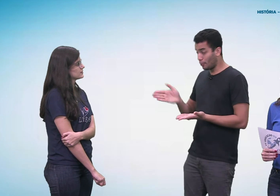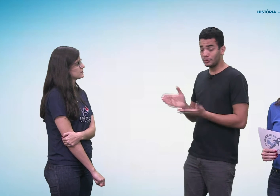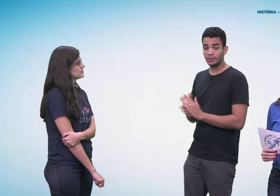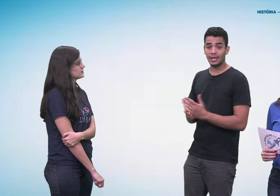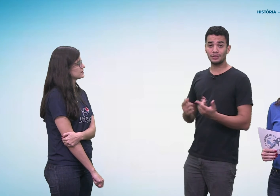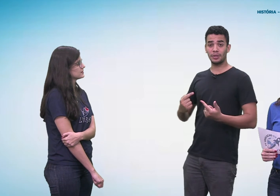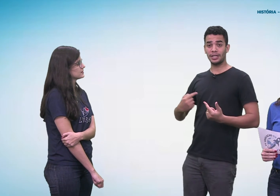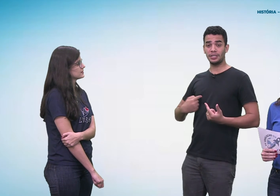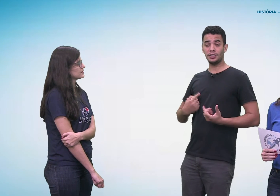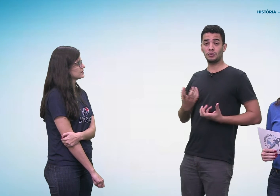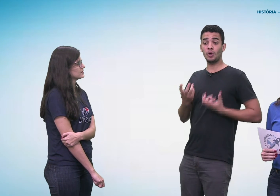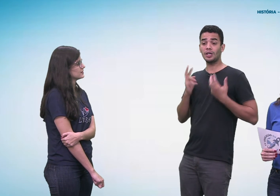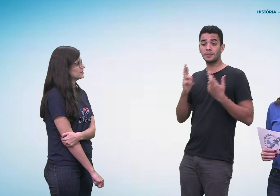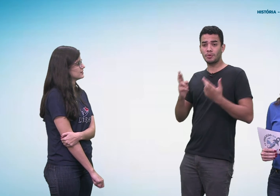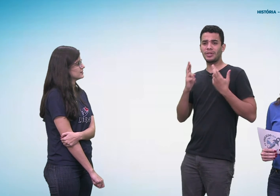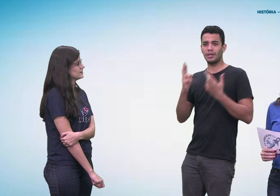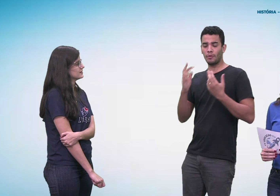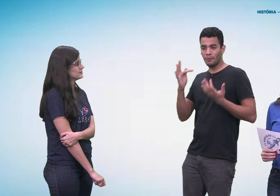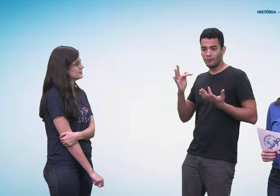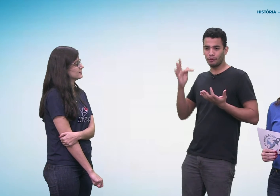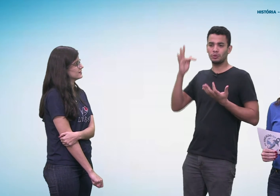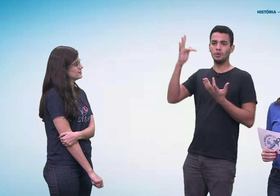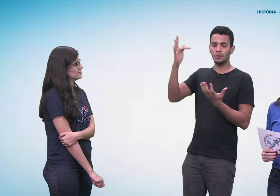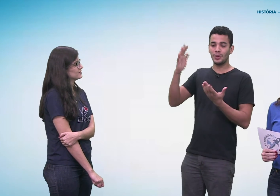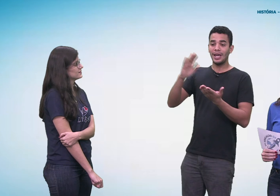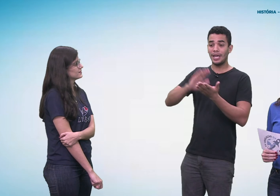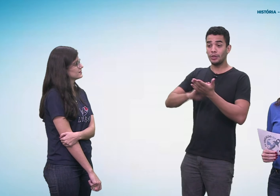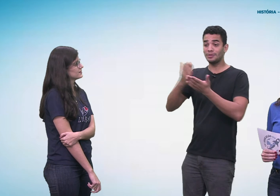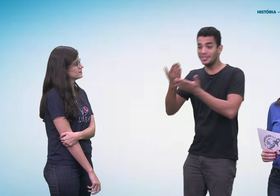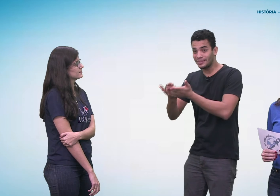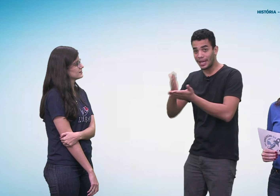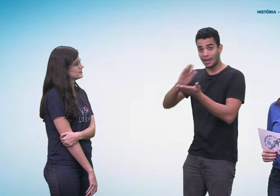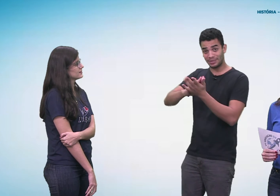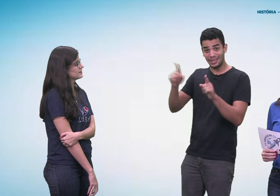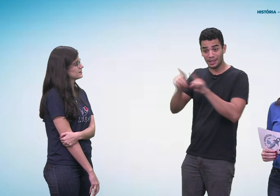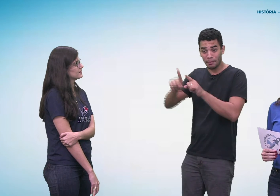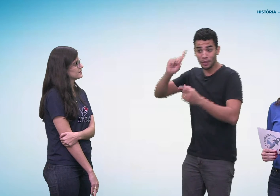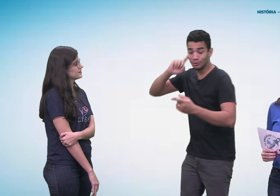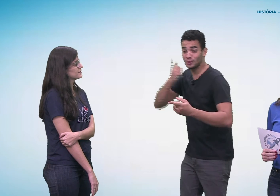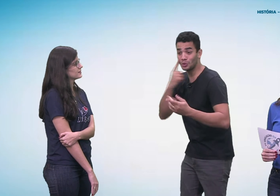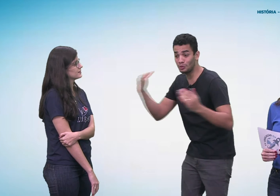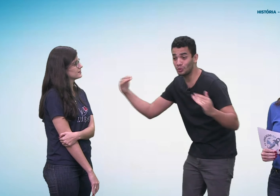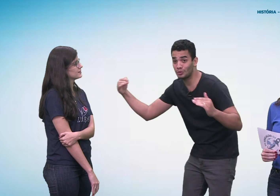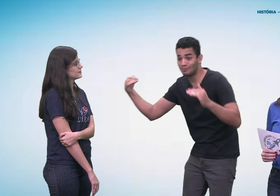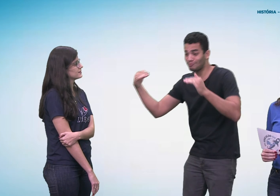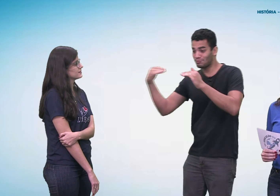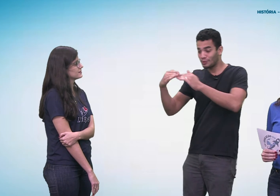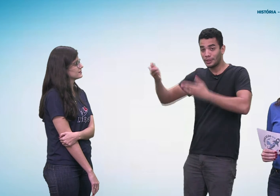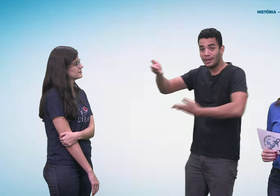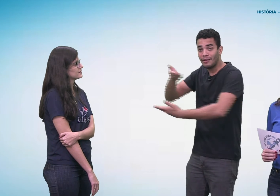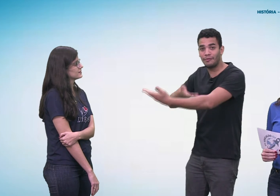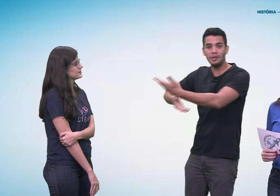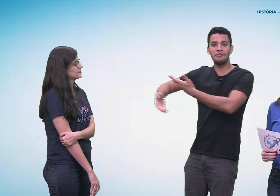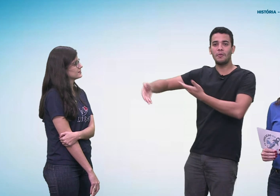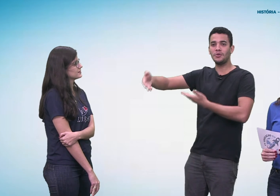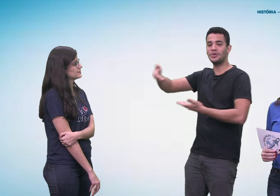muito já. Só que a gente torce para o quê? Um futuro em que os intérpretes e também os surdos vivam em